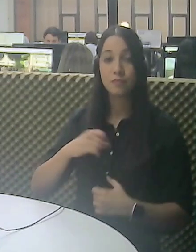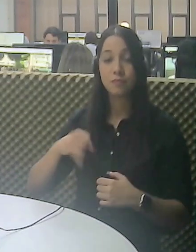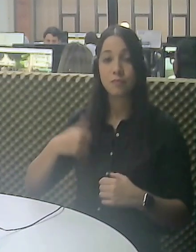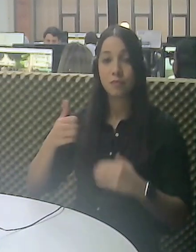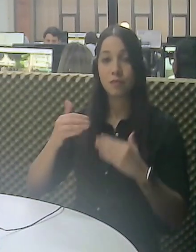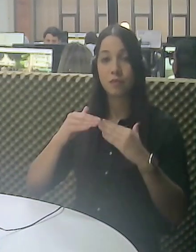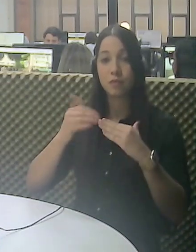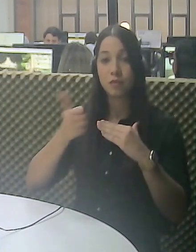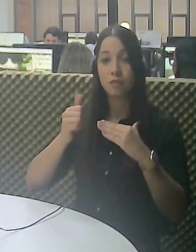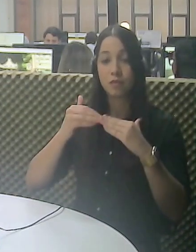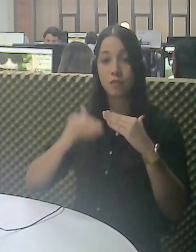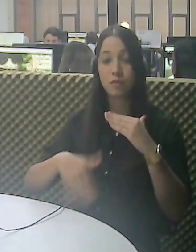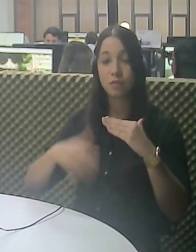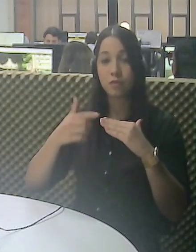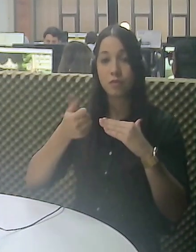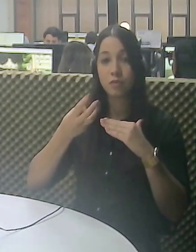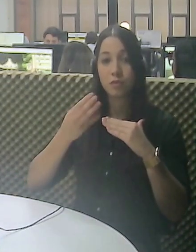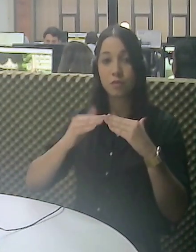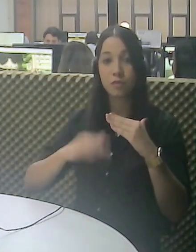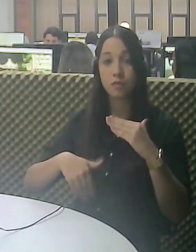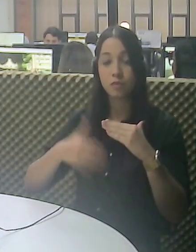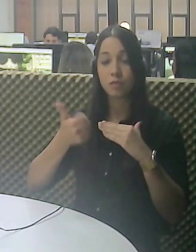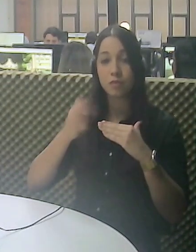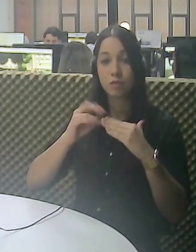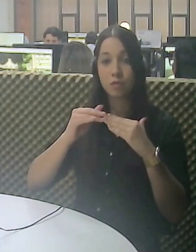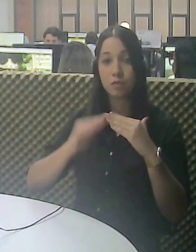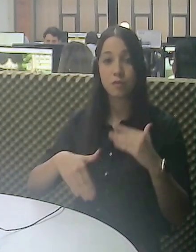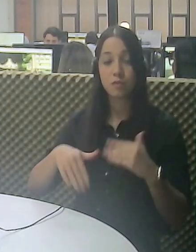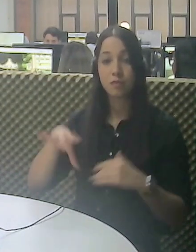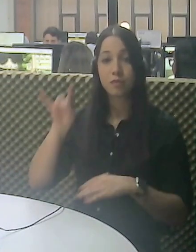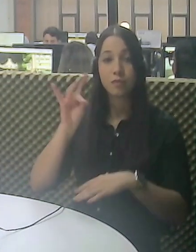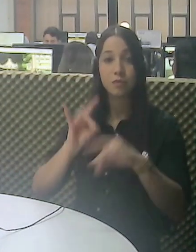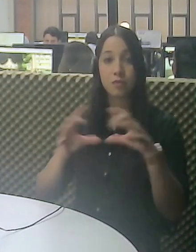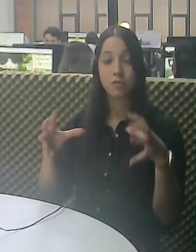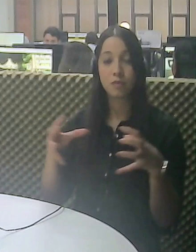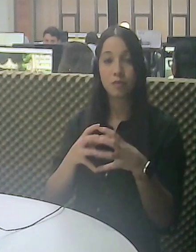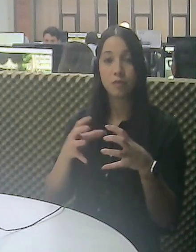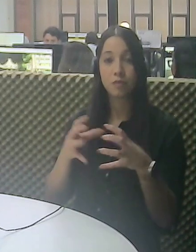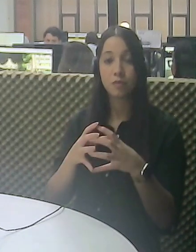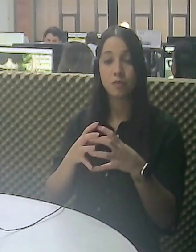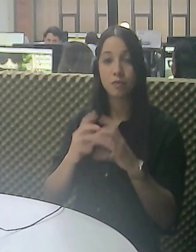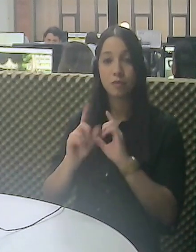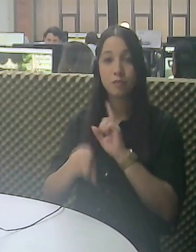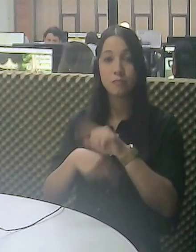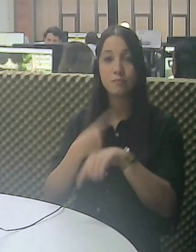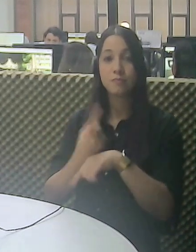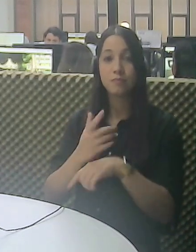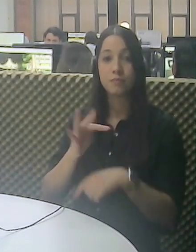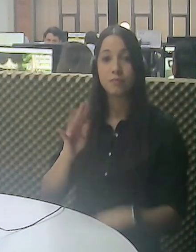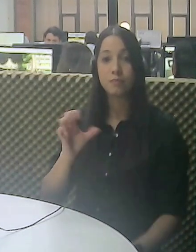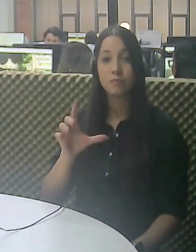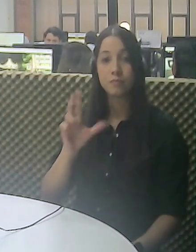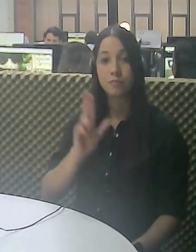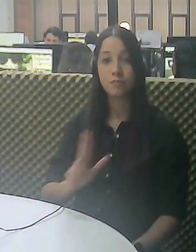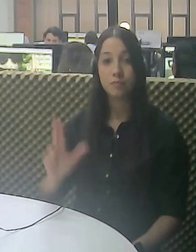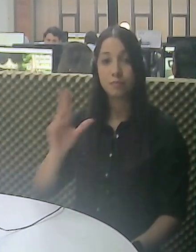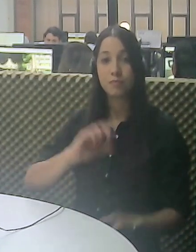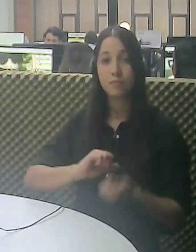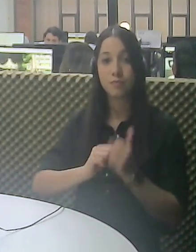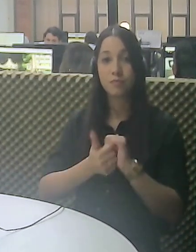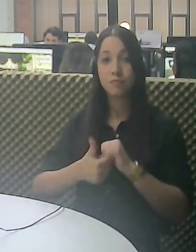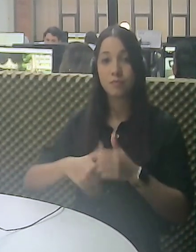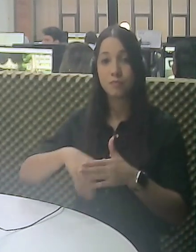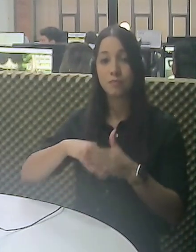sub-11, 13 e 15. Os atletas selecionados vão integrar a equipe de alto rendimento Futel Uberlândia Esporte